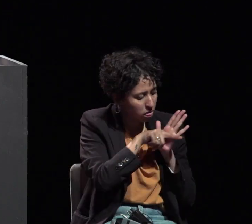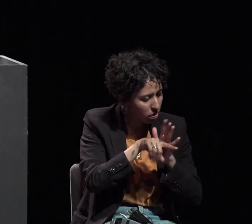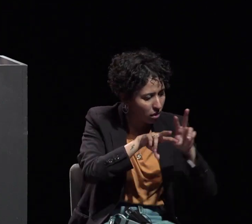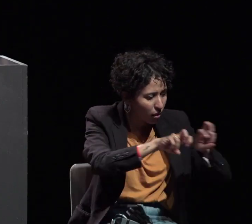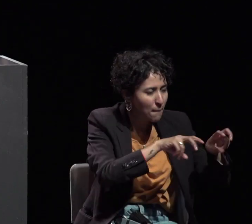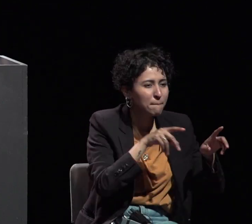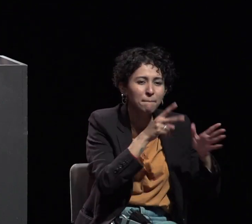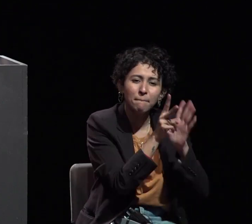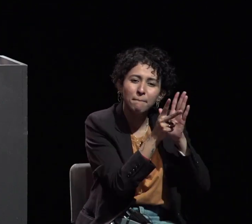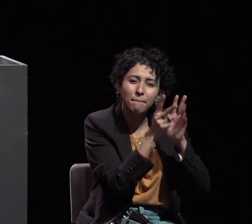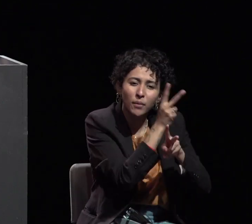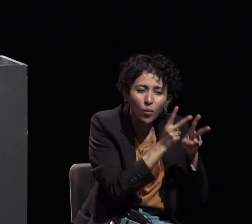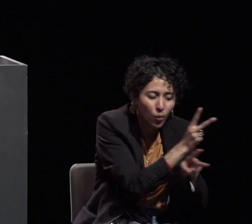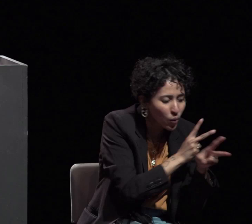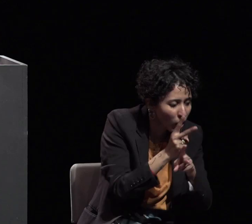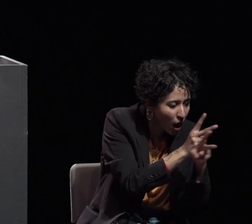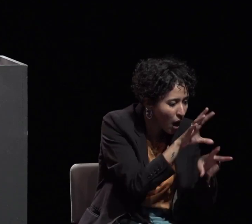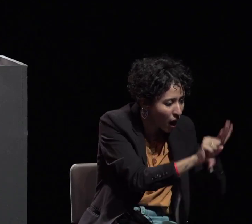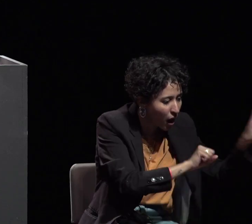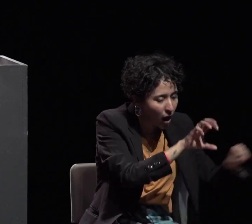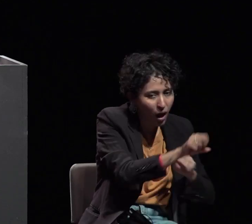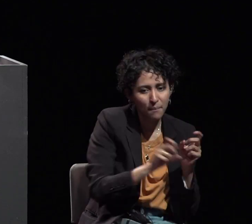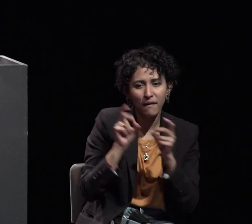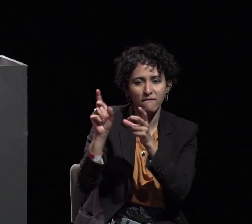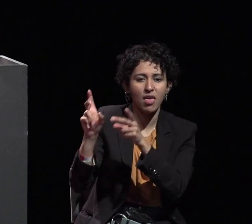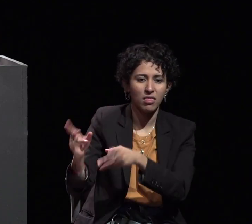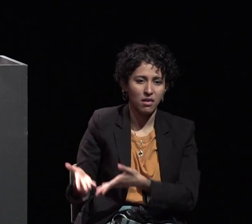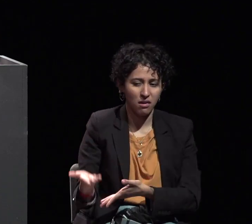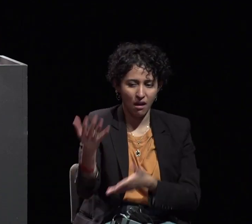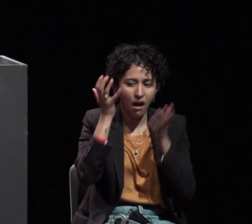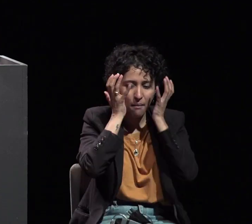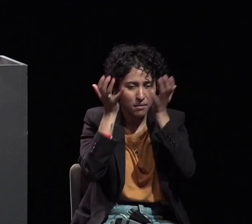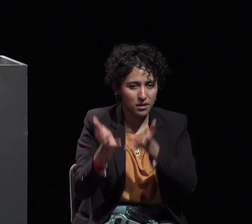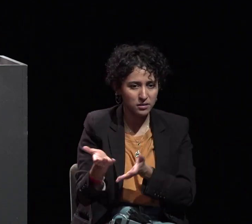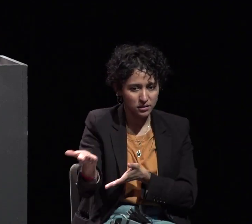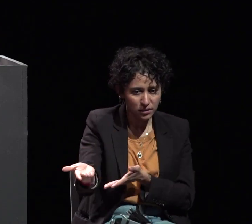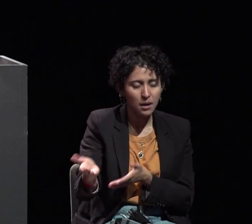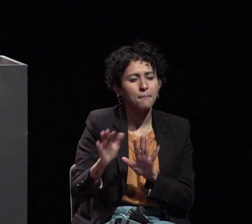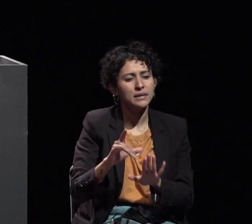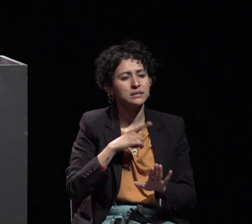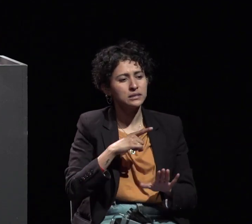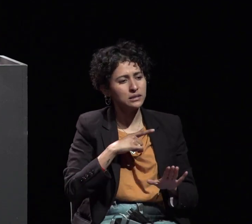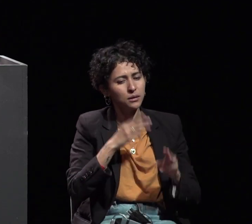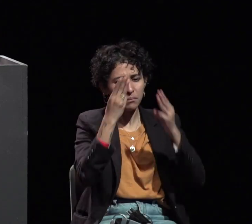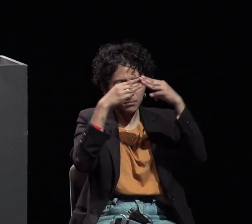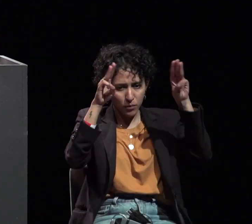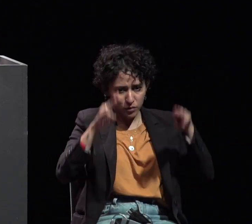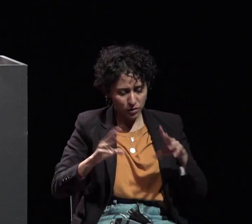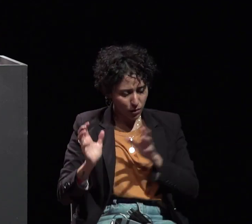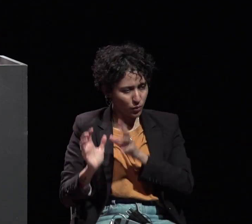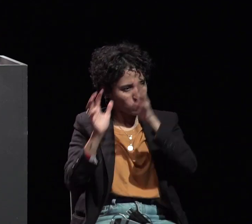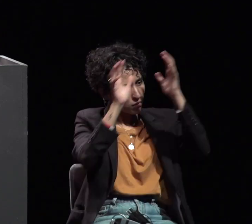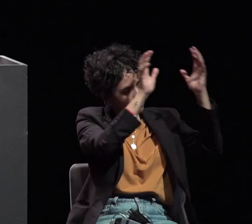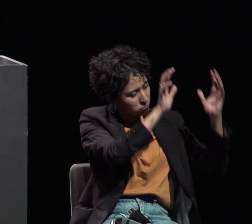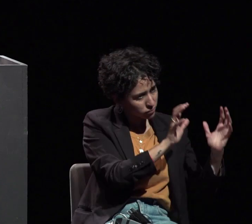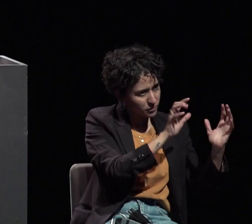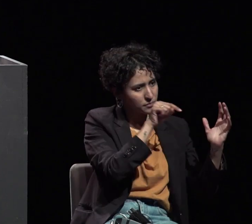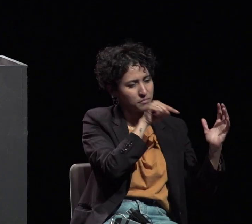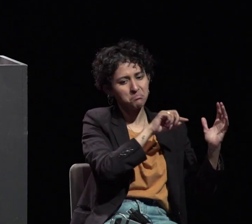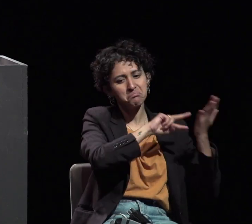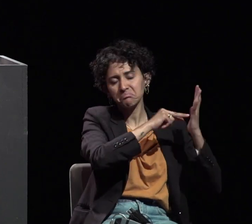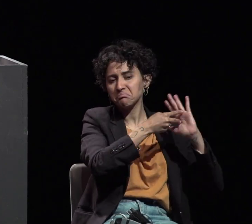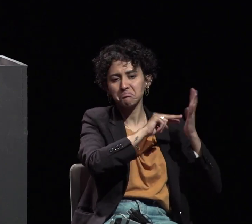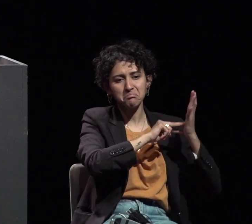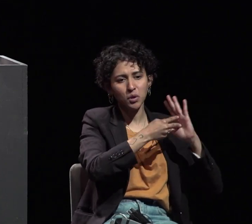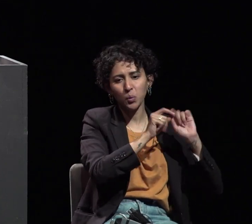Shuar subordinavam o acúmulo à circulação, as coleções de museus refletem a subordinação capitalista da circulação pelo